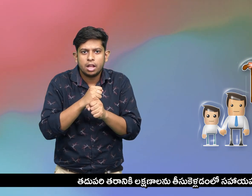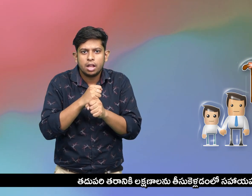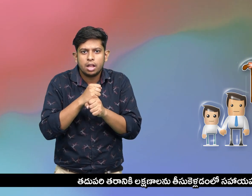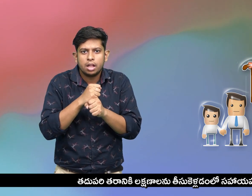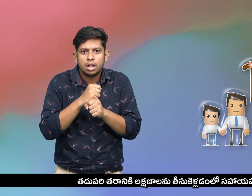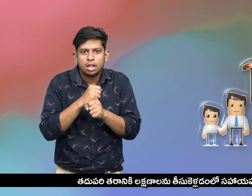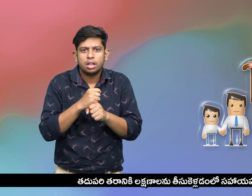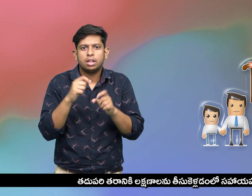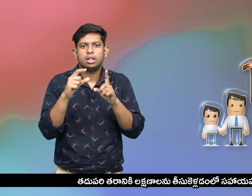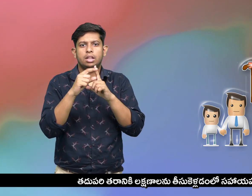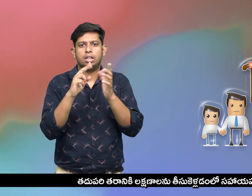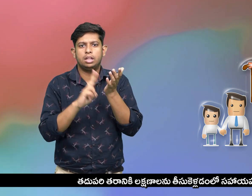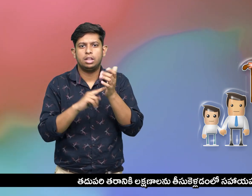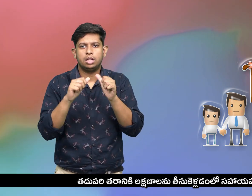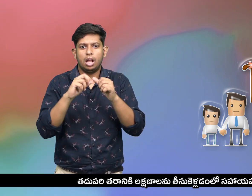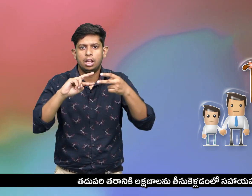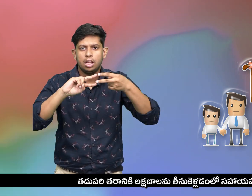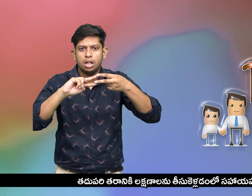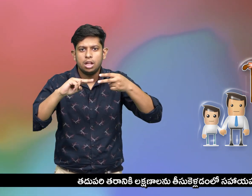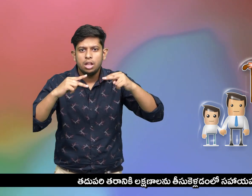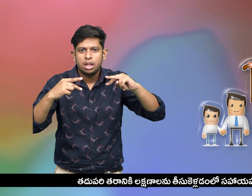తీసుకెళ్లడంలో సహాయపడతాయి.